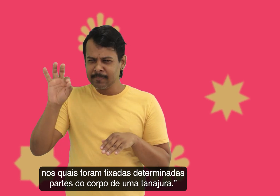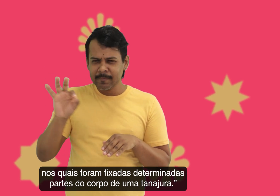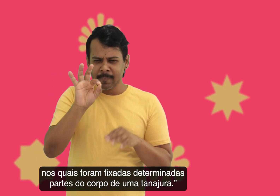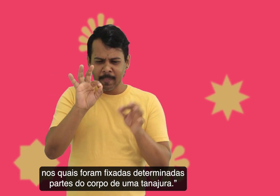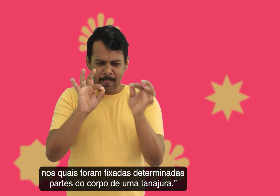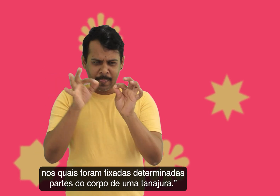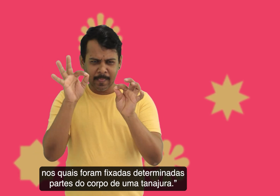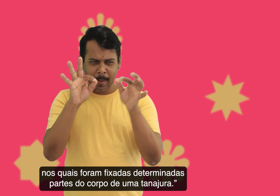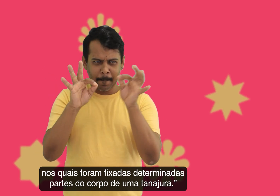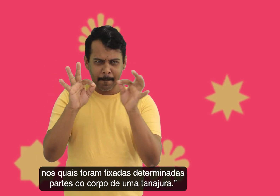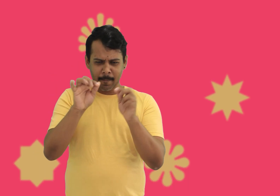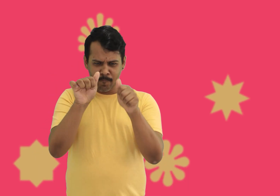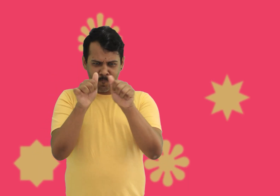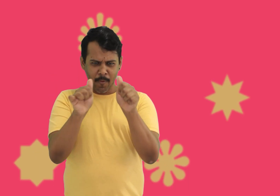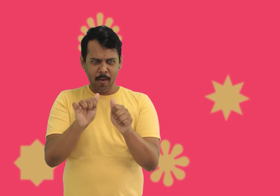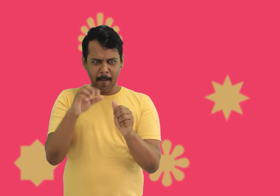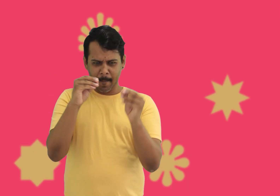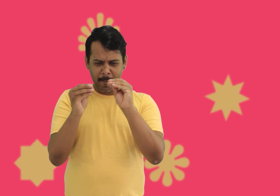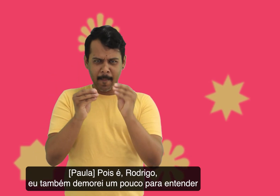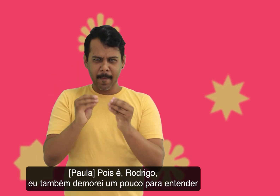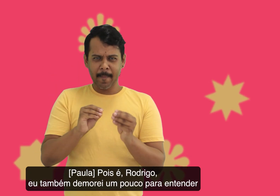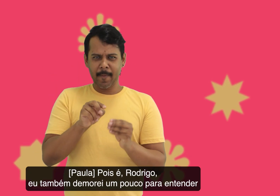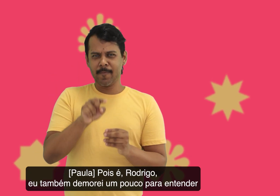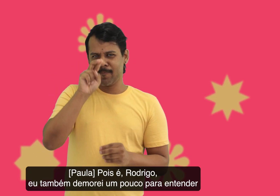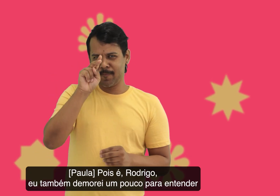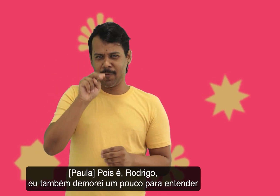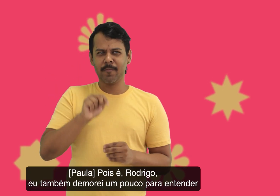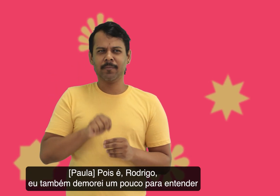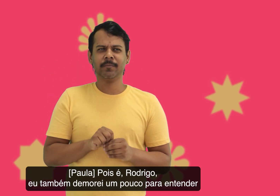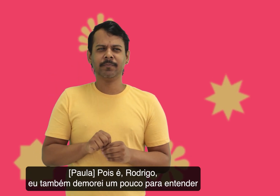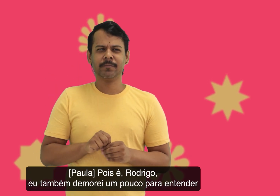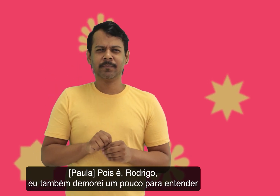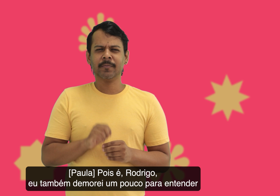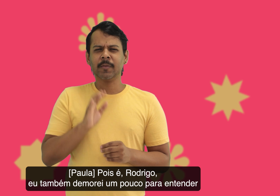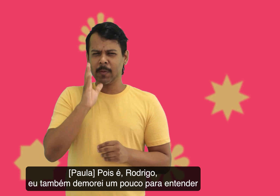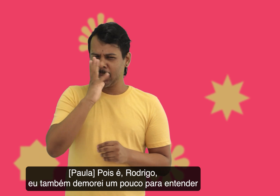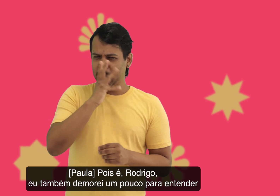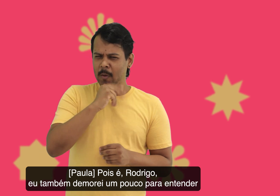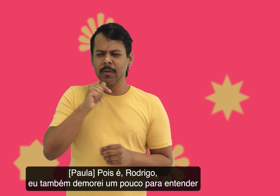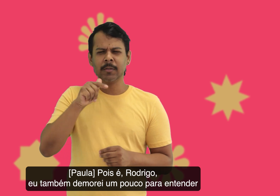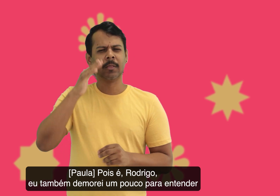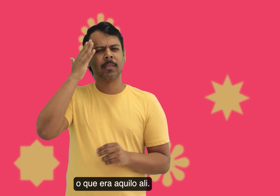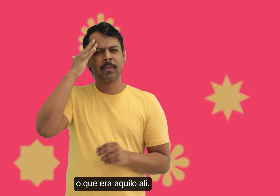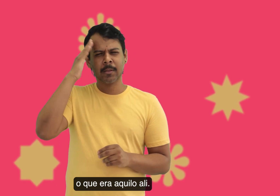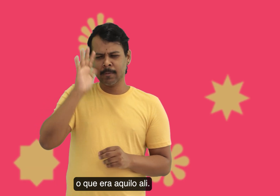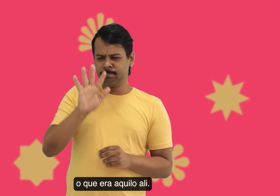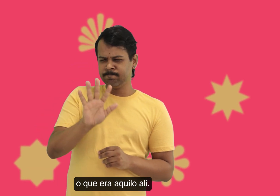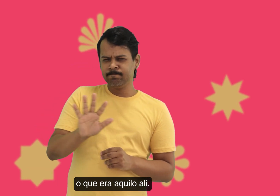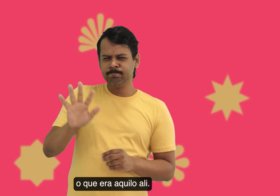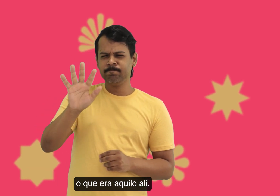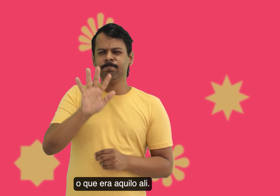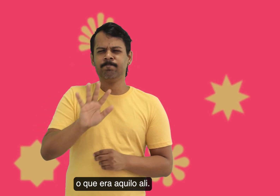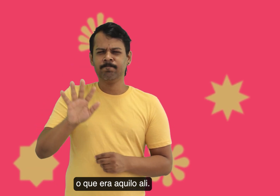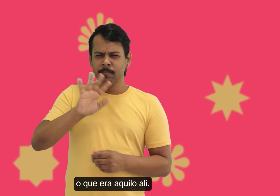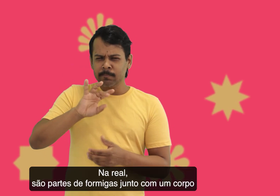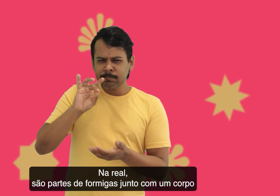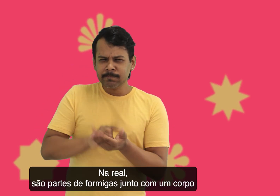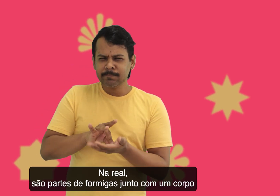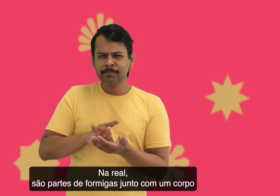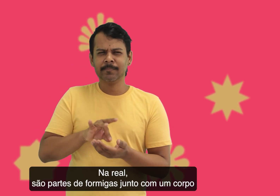do corpo de uma tanajura. Pois é, Rodrigo, eu também demorei um pouco para entender o que era aquilo ali. Na real,